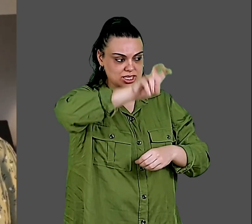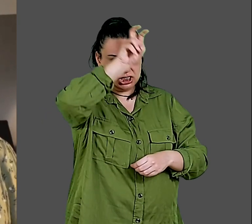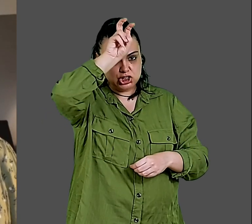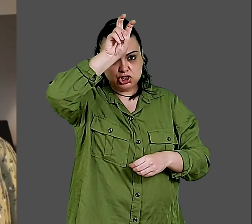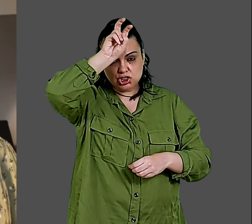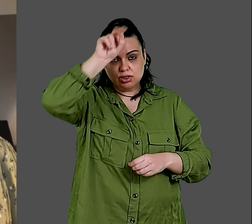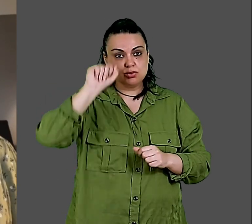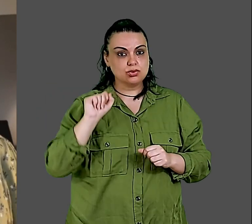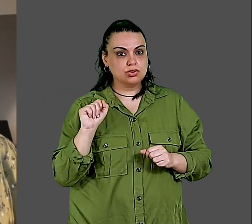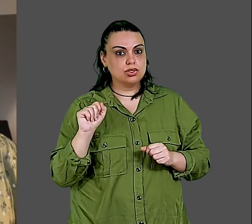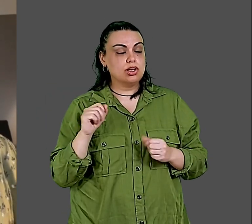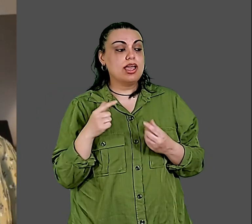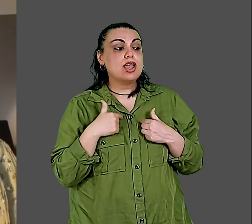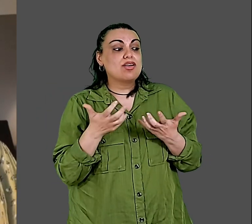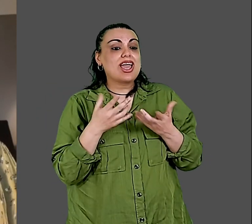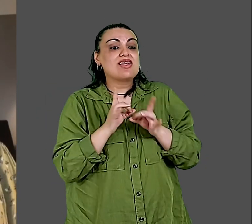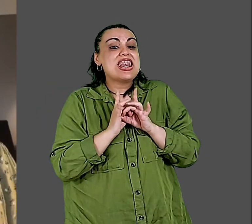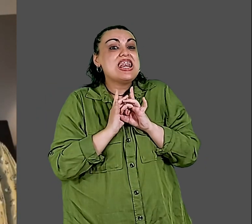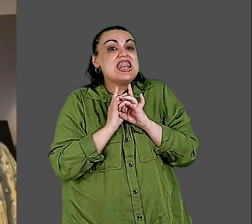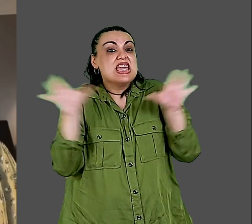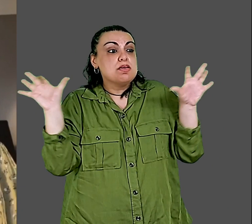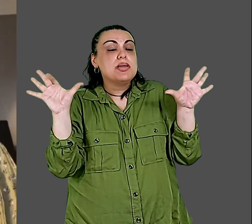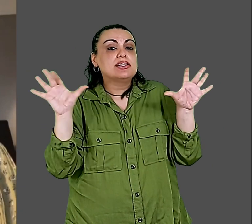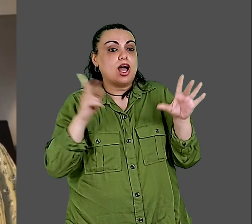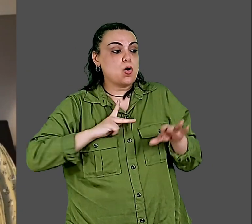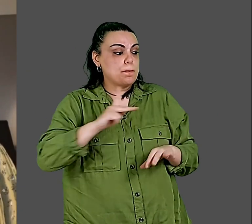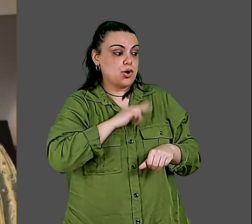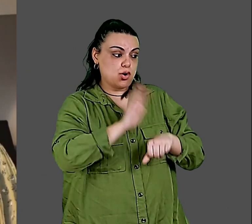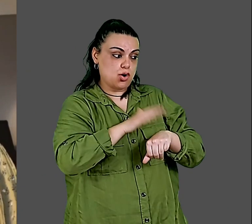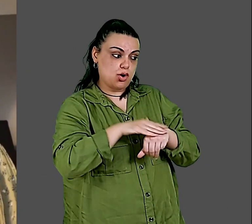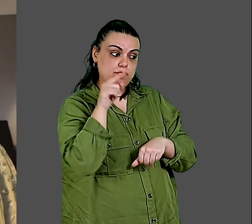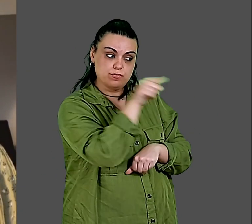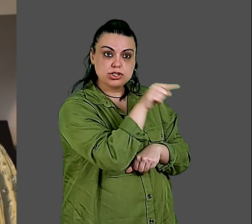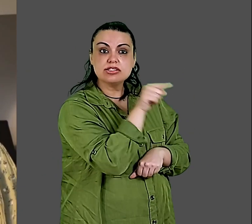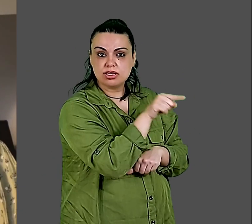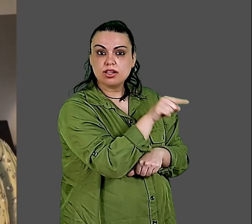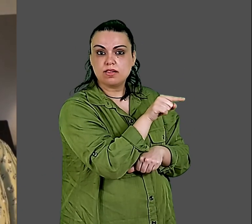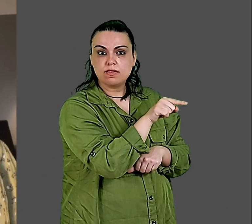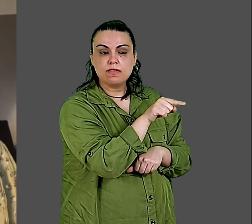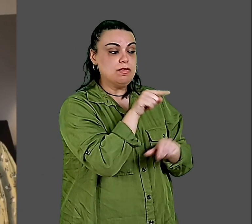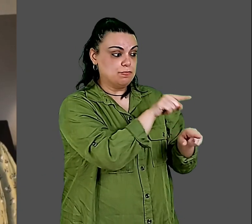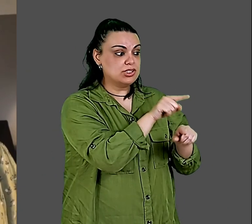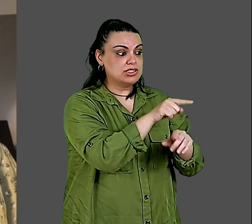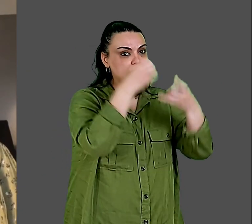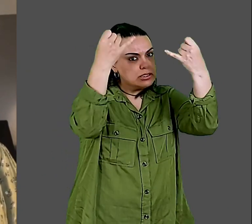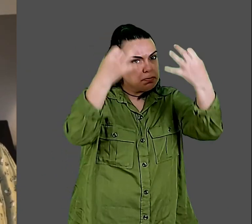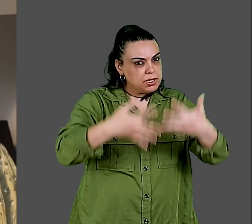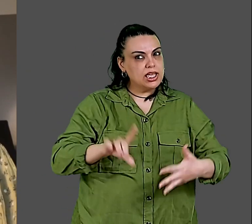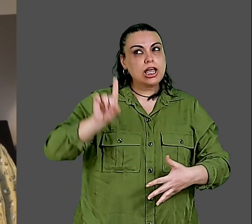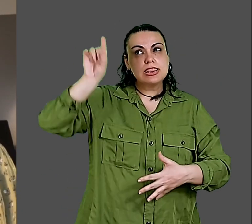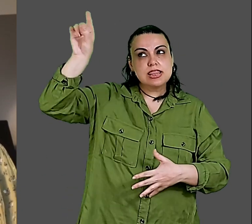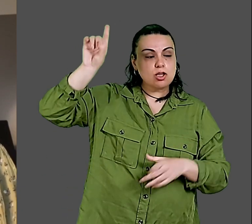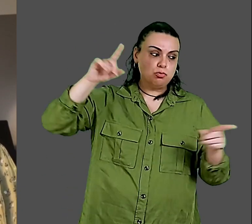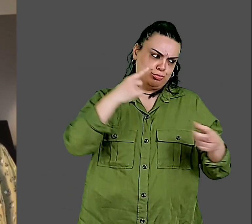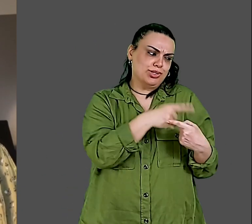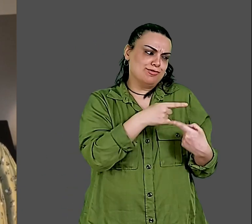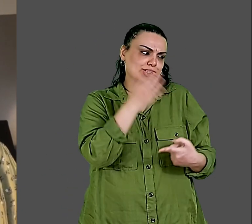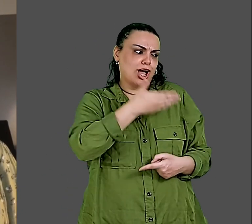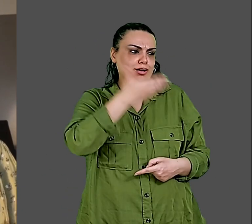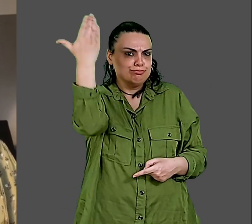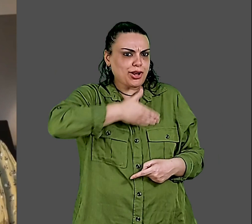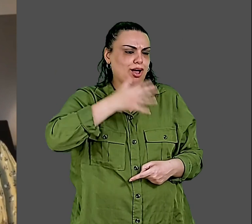Egito, porque eu vou libertar o meu povo, vai ser por intermédio das suas mãos. Você vai dizer para eles quem eu sou, porque já reconheceu a minha